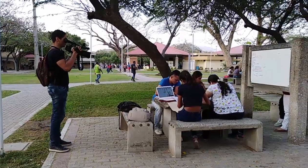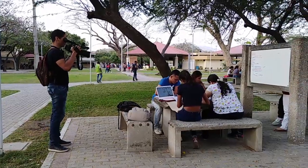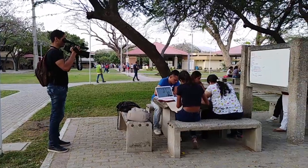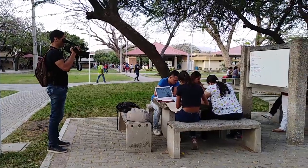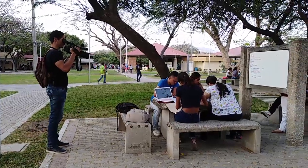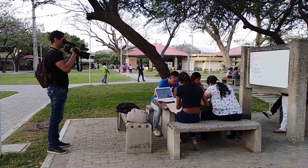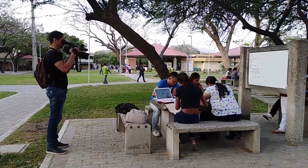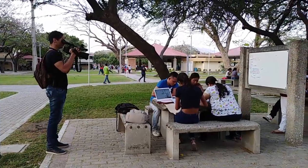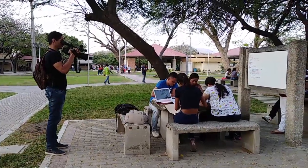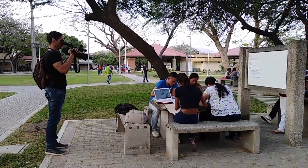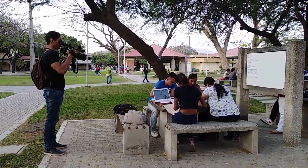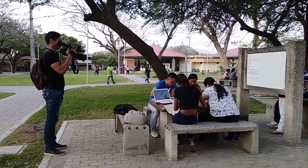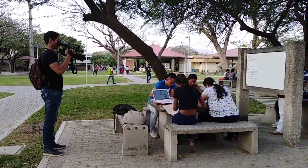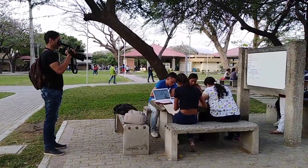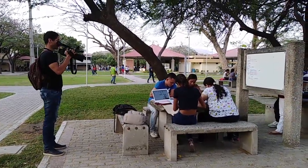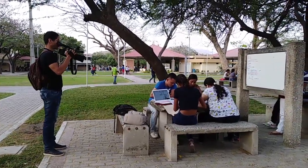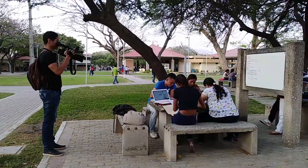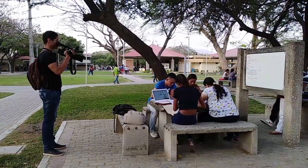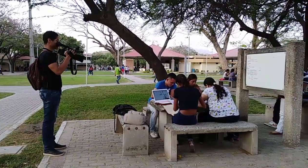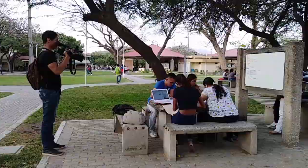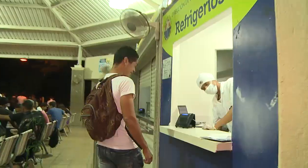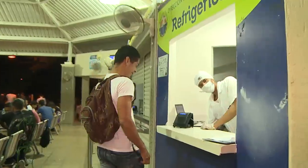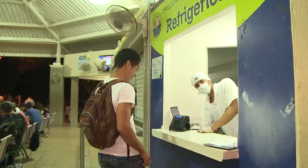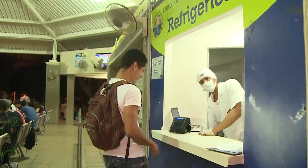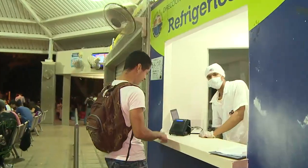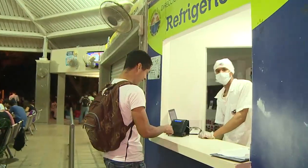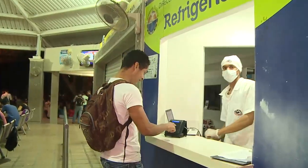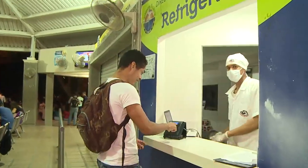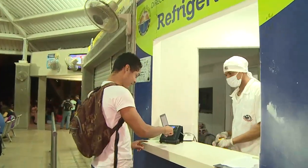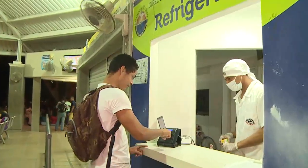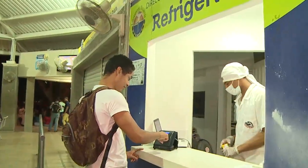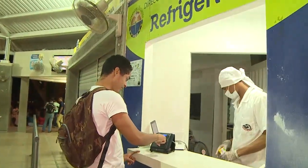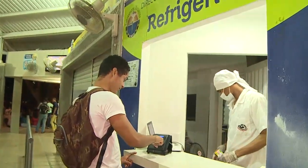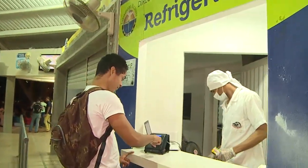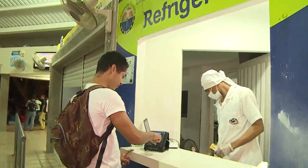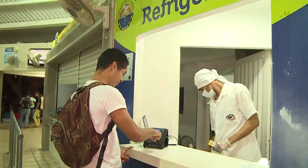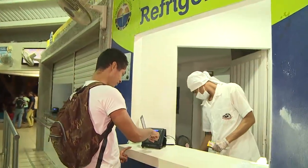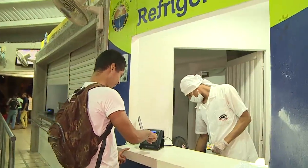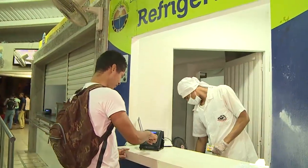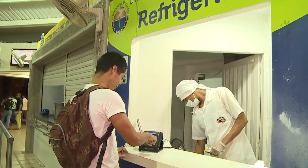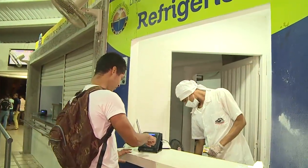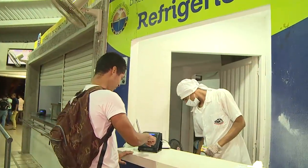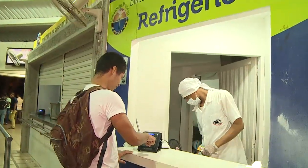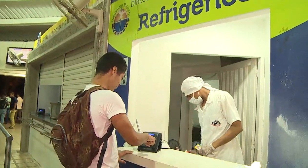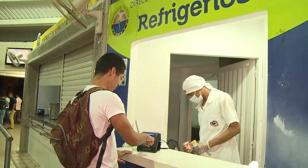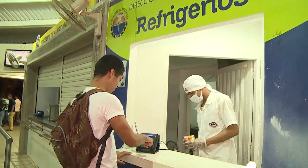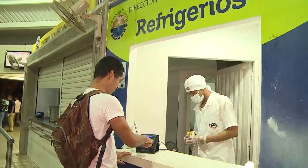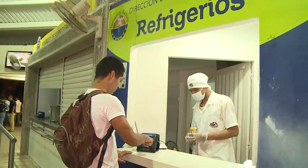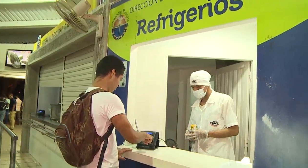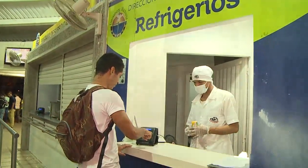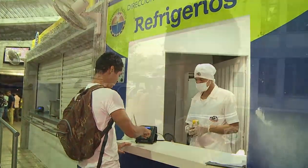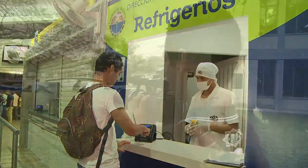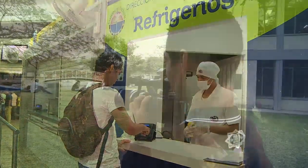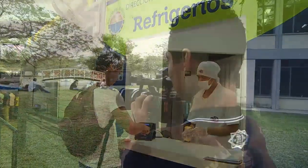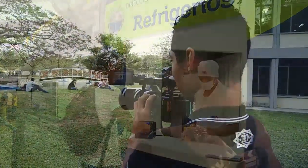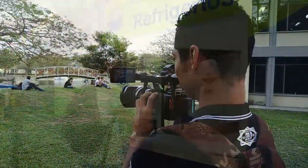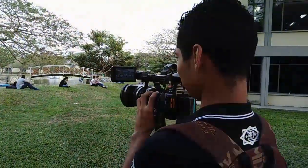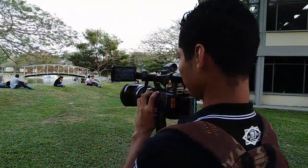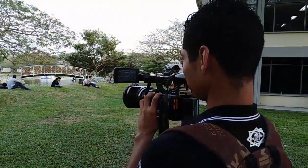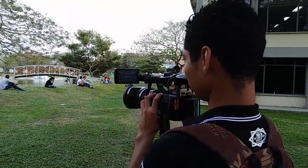para alcanzar sus metas. Y cuenta con el apoyo de la Alma Mater para lograr adquirir el conocimiento necesario en su objetivo de consolidarse